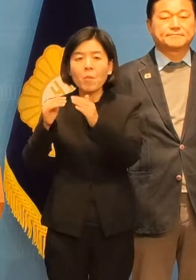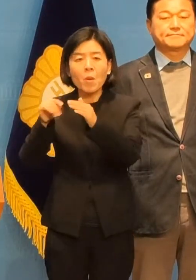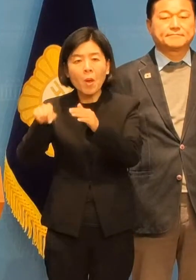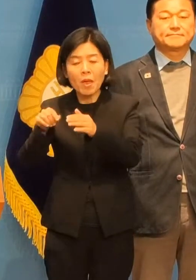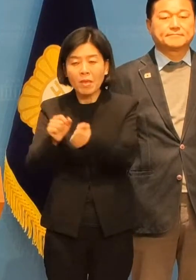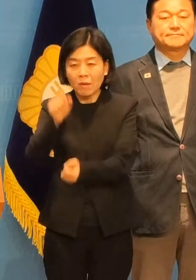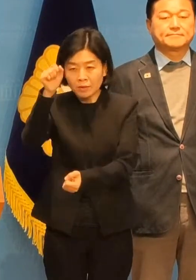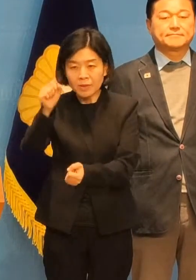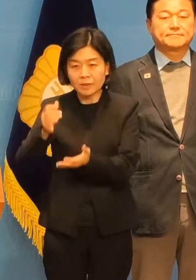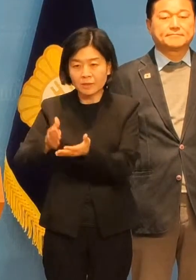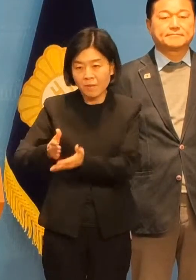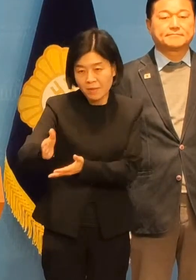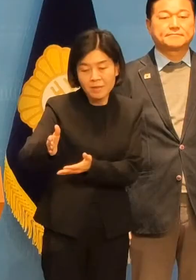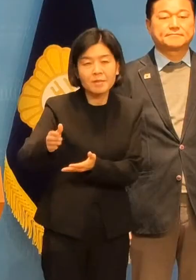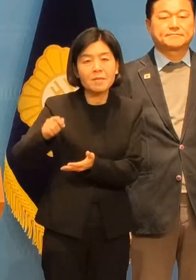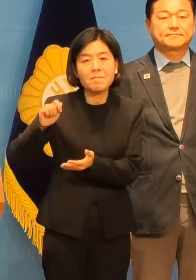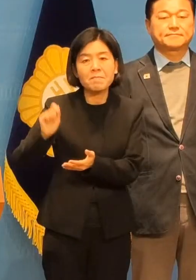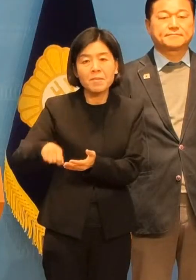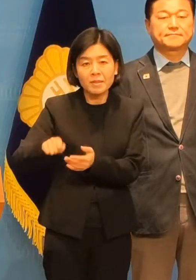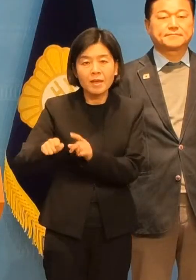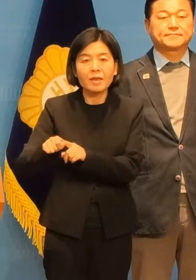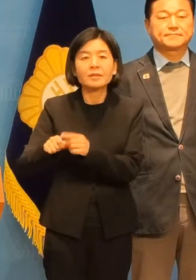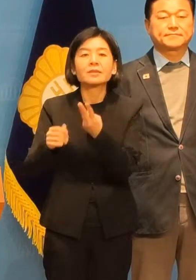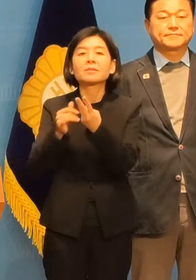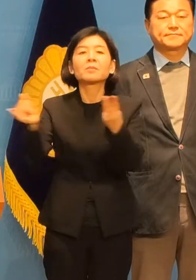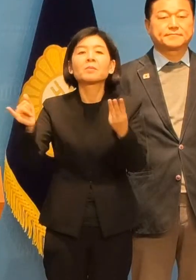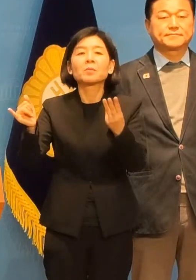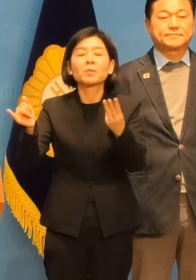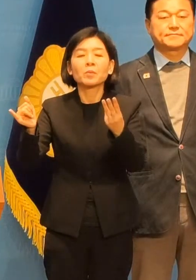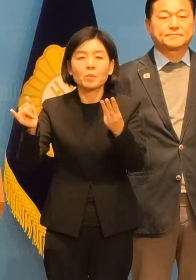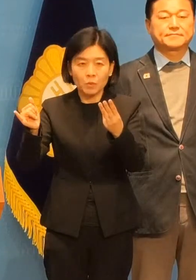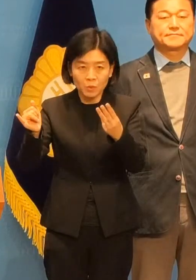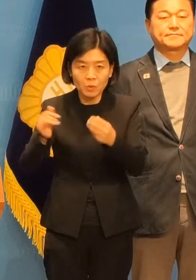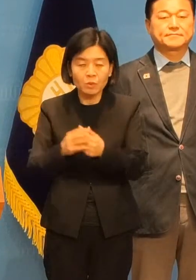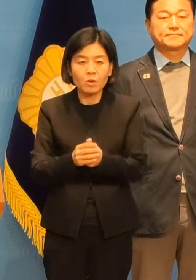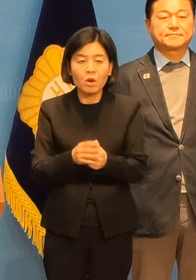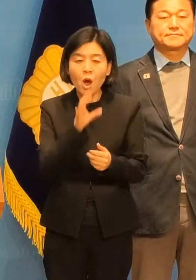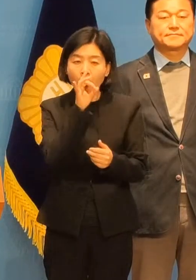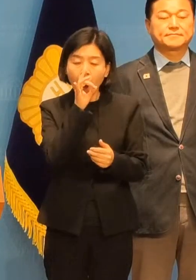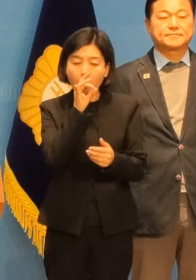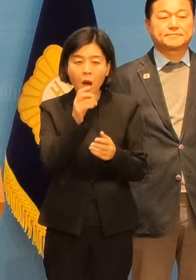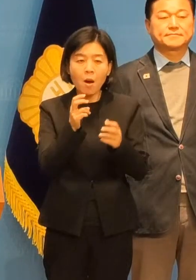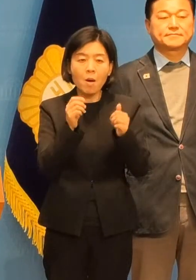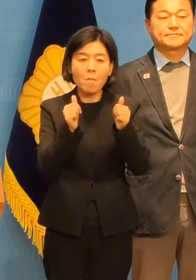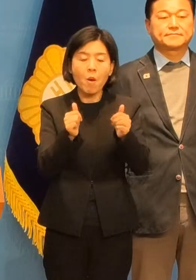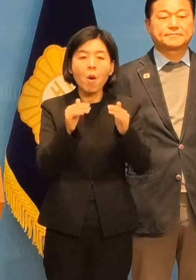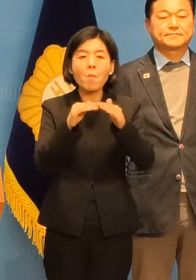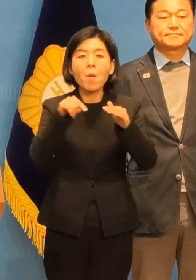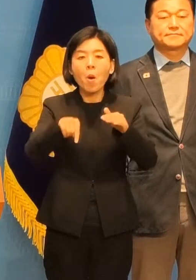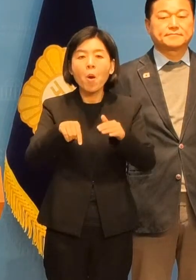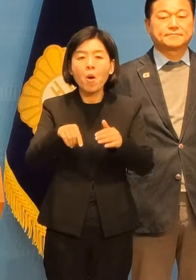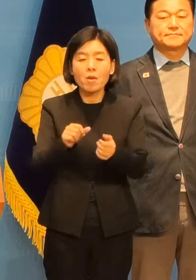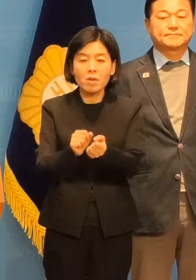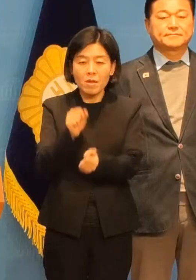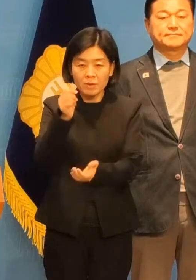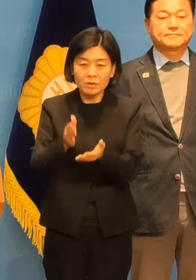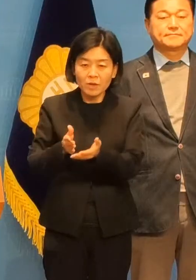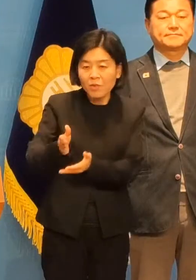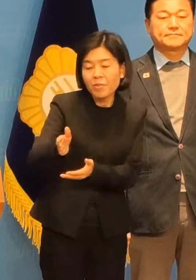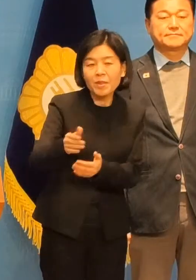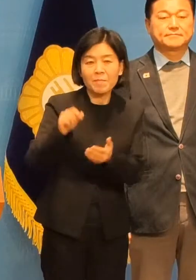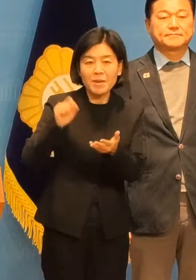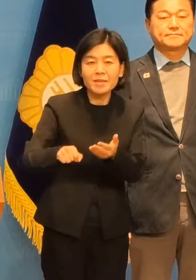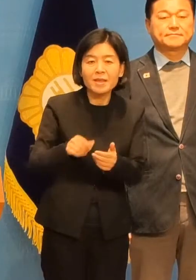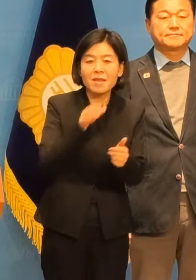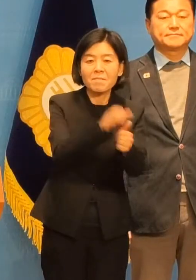영장 전담 판사를 3명이나 동시에 중앙법원의 영장 전담 판사로 임명을